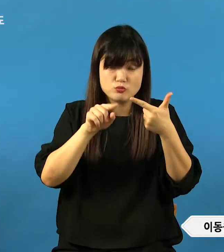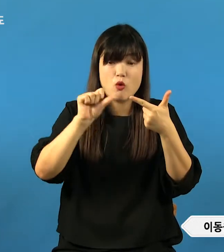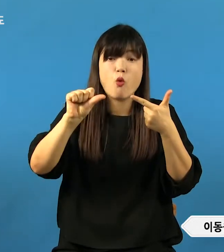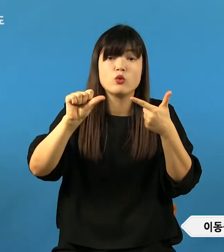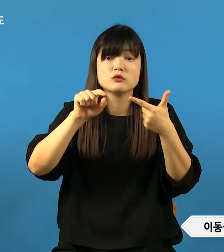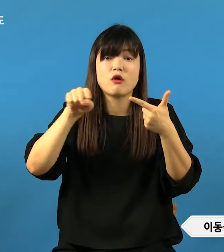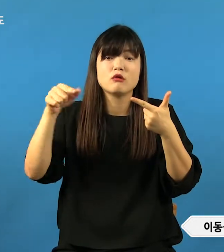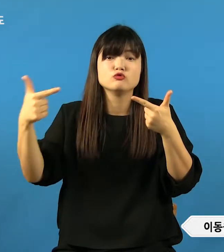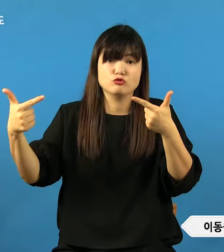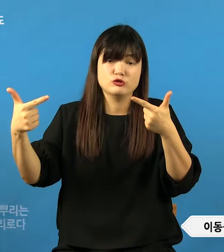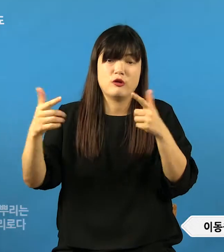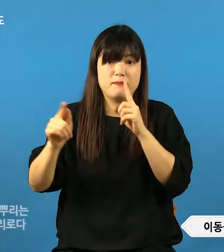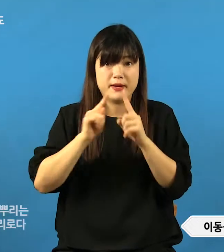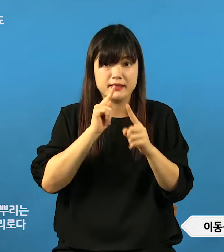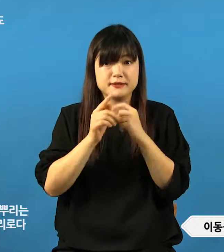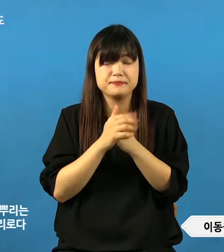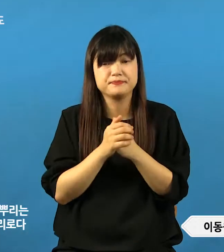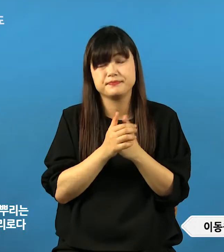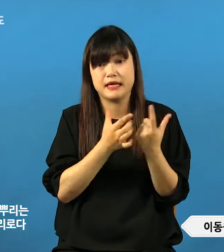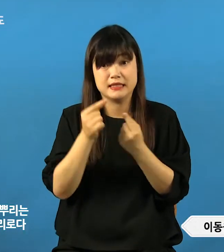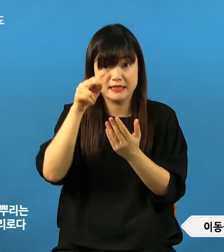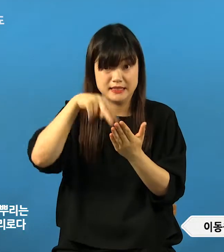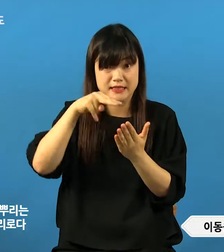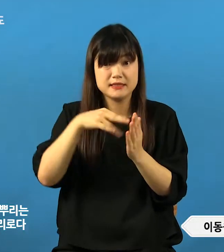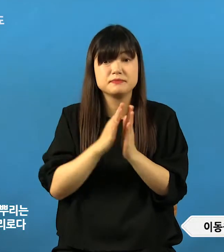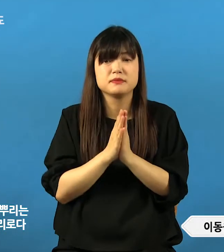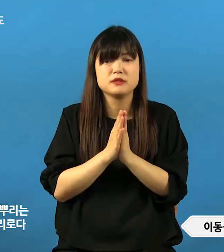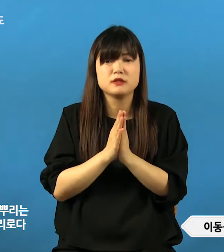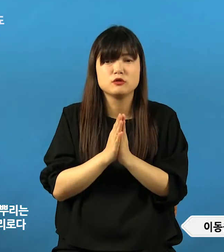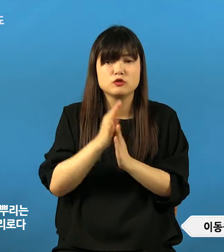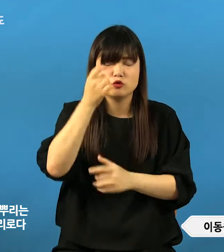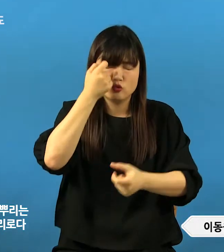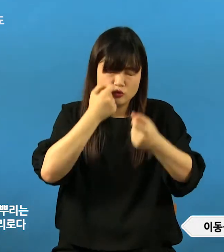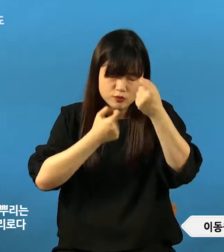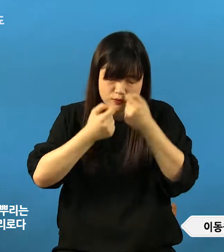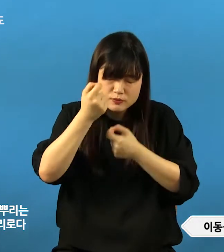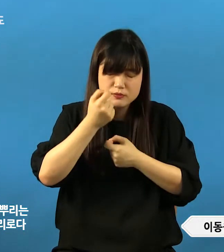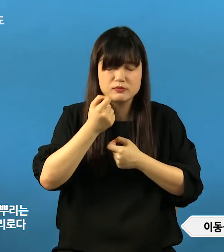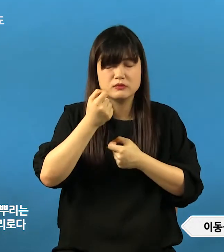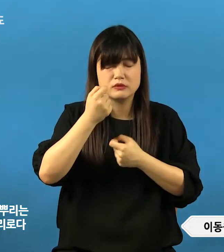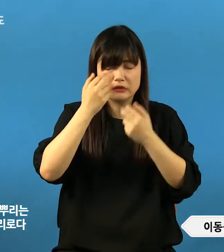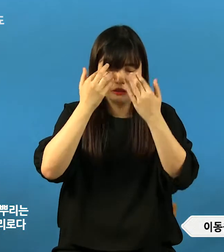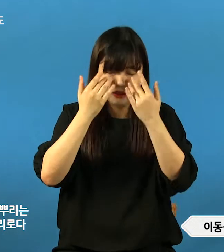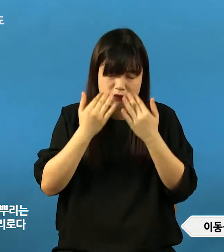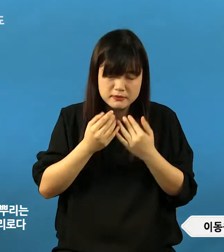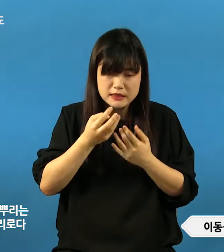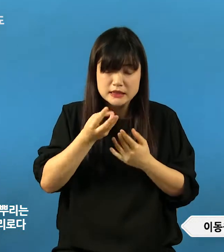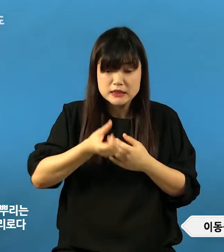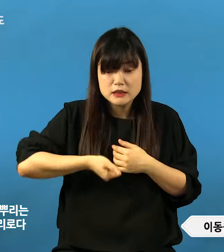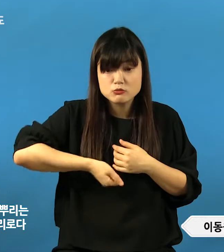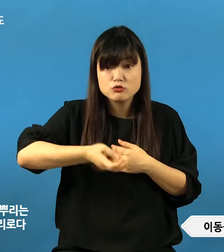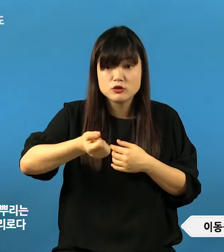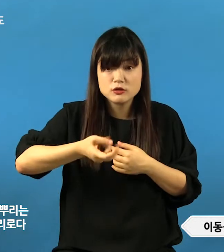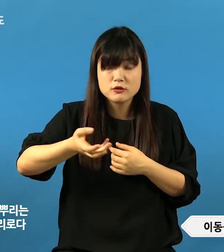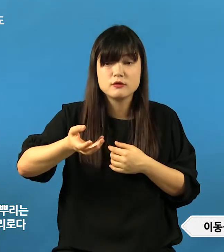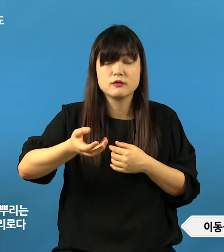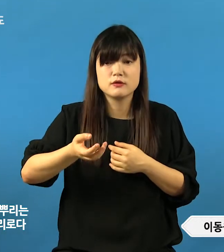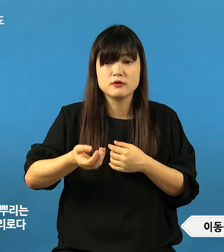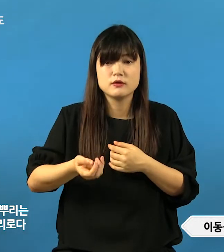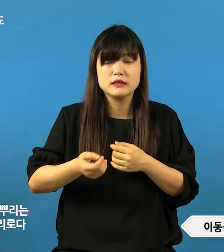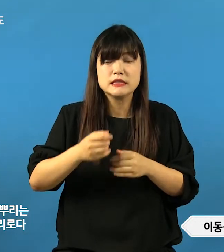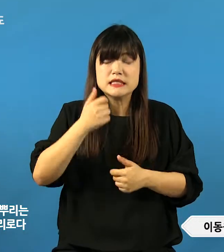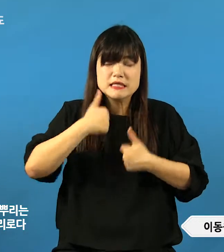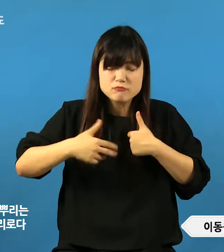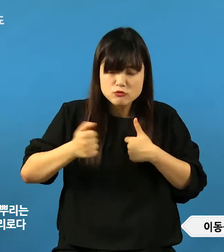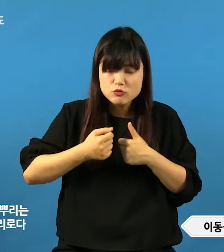126편 5절과 6절의 말씀이에요. 같이 한번 읽어요. 시작. 눈물을 흘리며 씨를 뿌리는 자는 기쁨으로